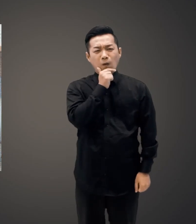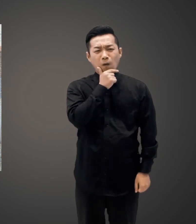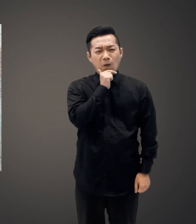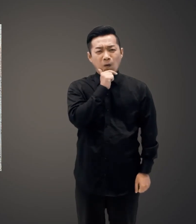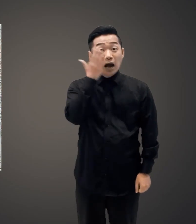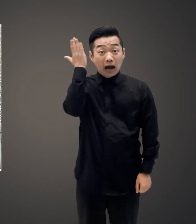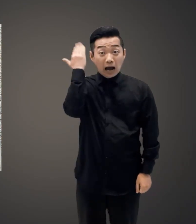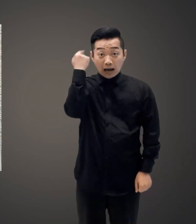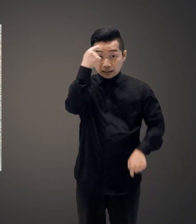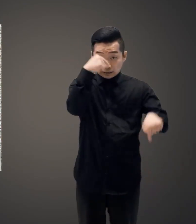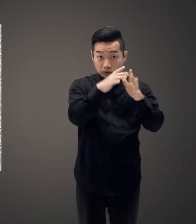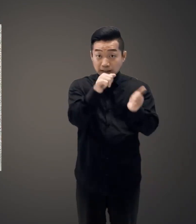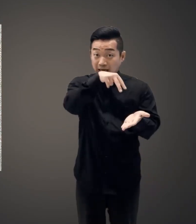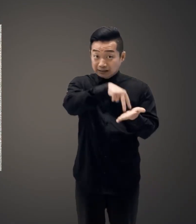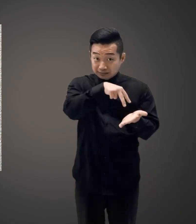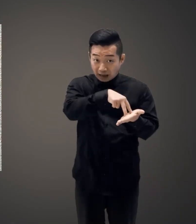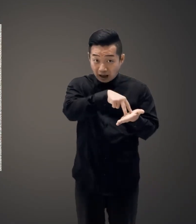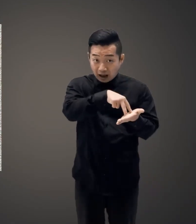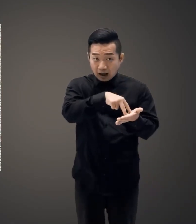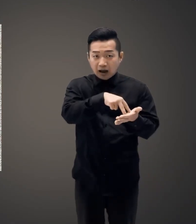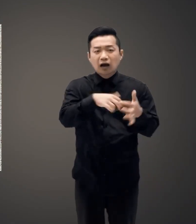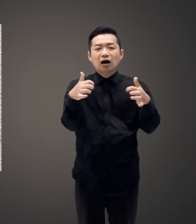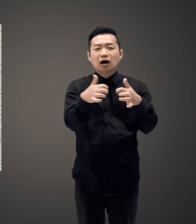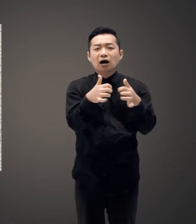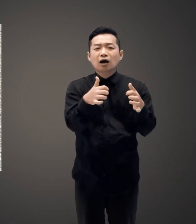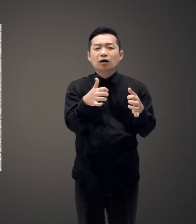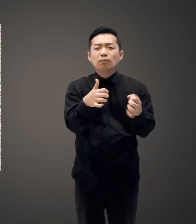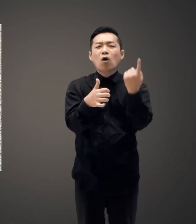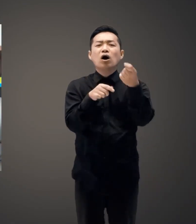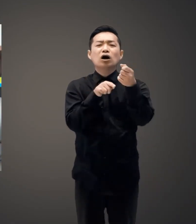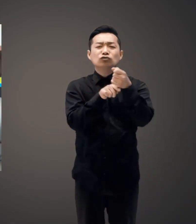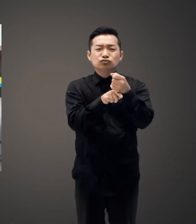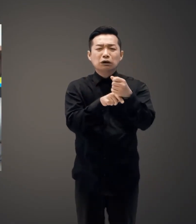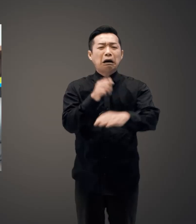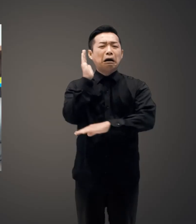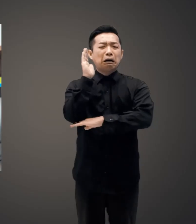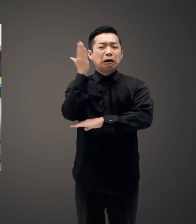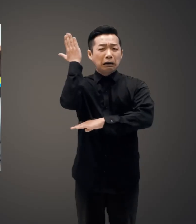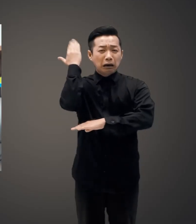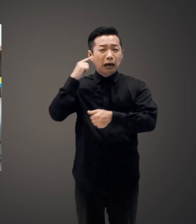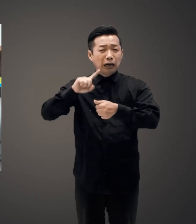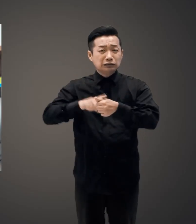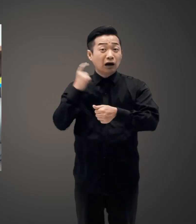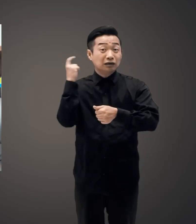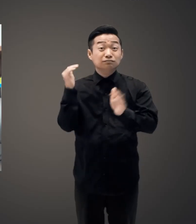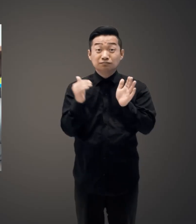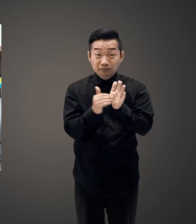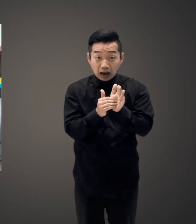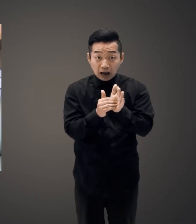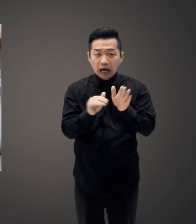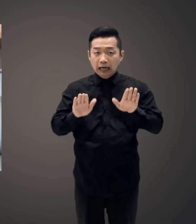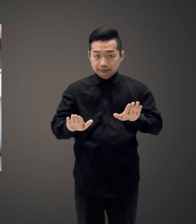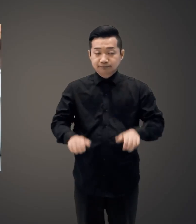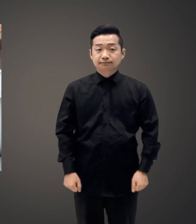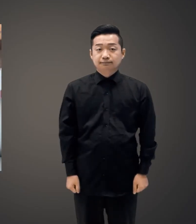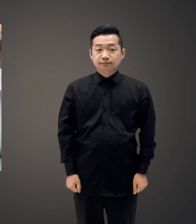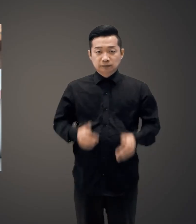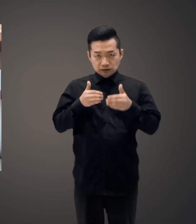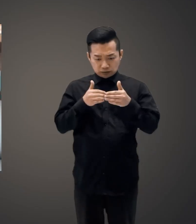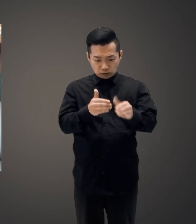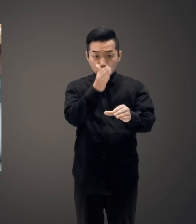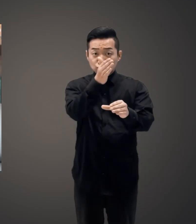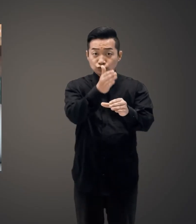뭐랄까, 과거엔 지도자들의 입장에 의한 분쟁의 발발 원인 같은 그런 이야기들만 자연스레 듣게 되었는데 그런